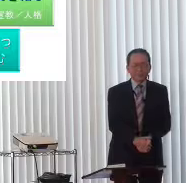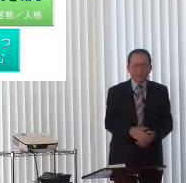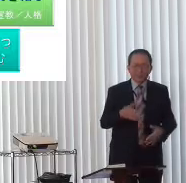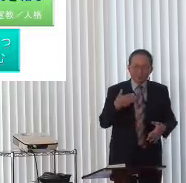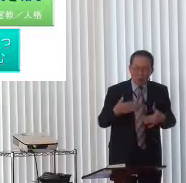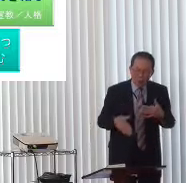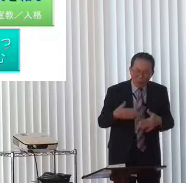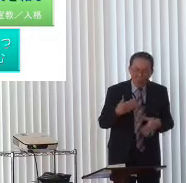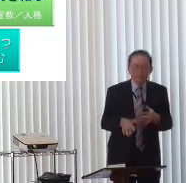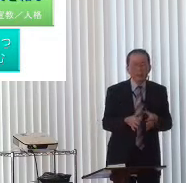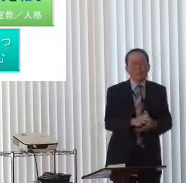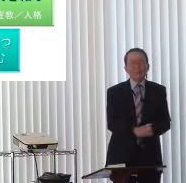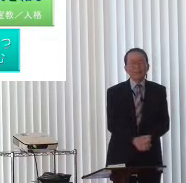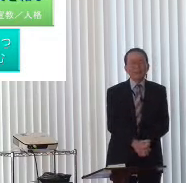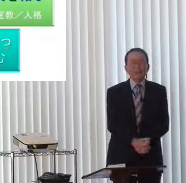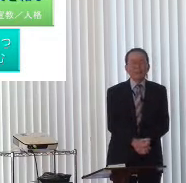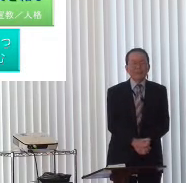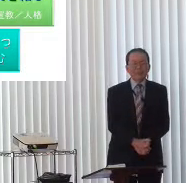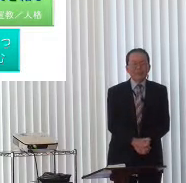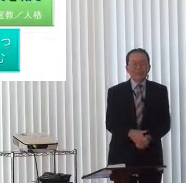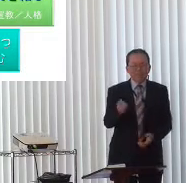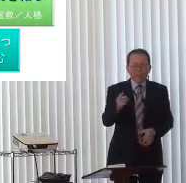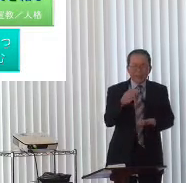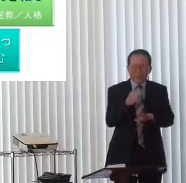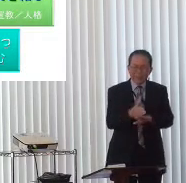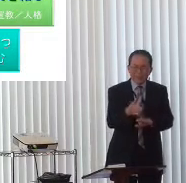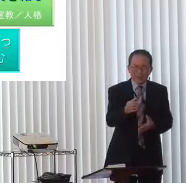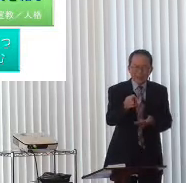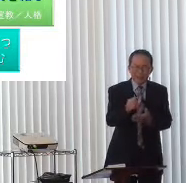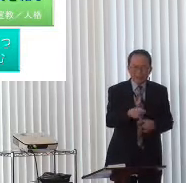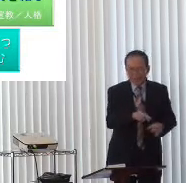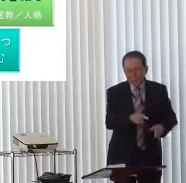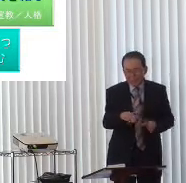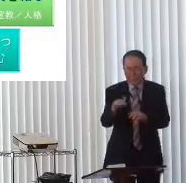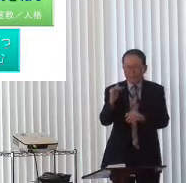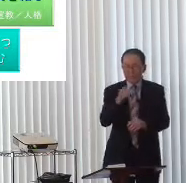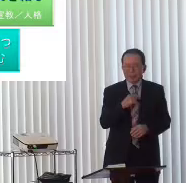喜び、そして感謝のうちに歩ませて